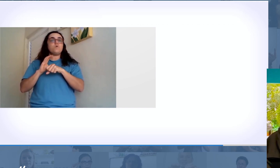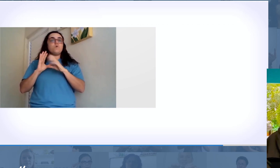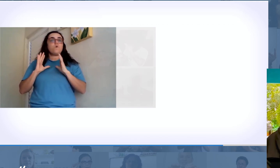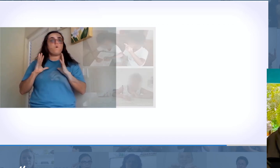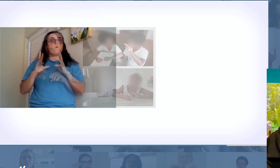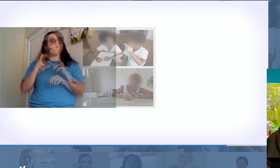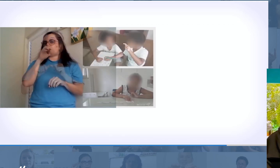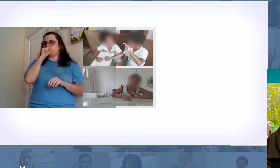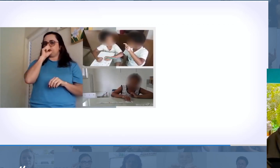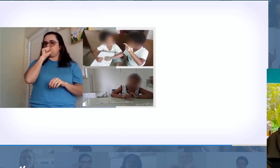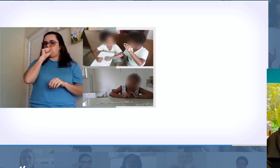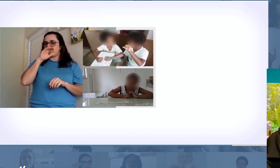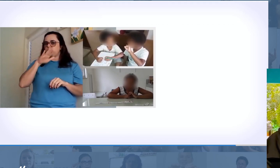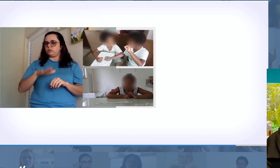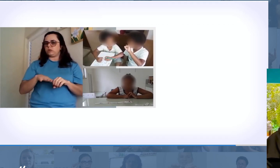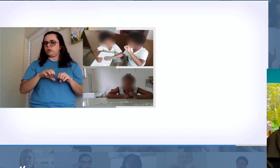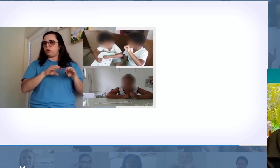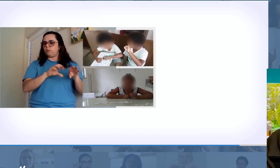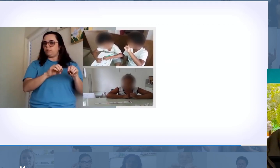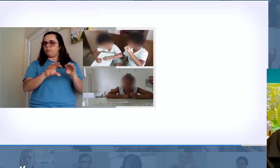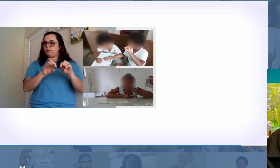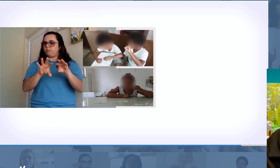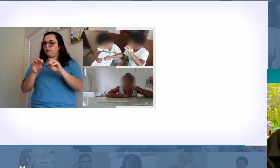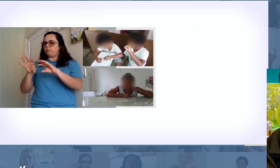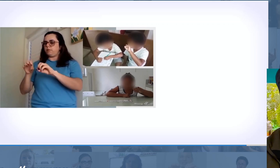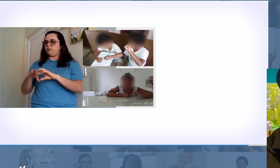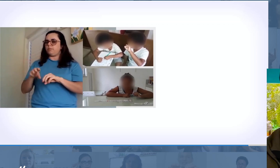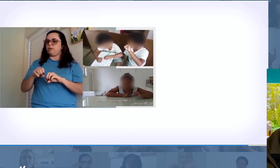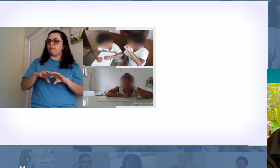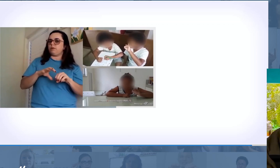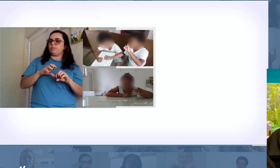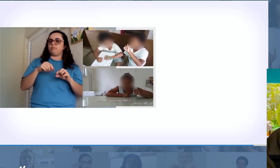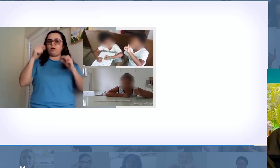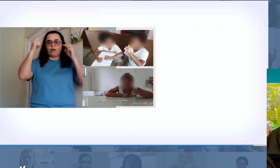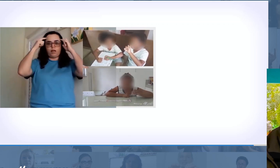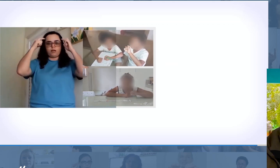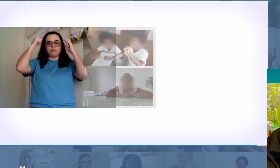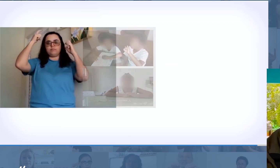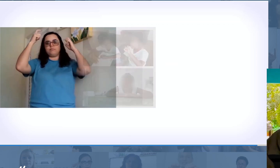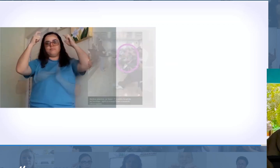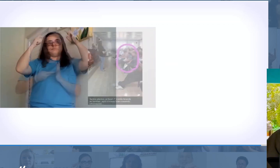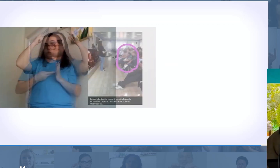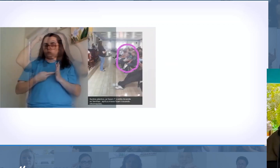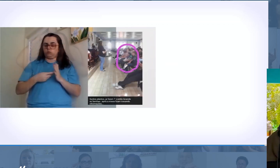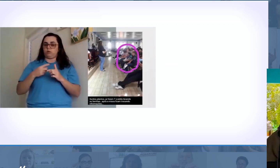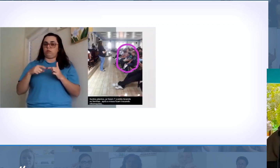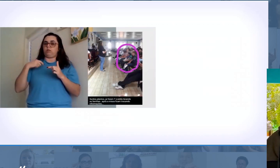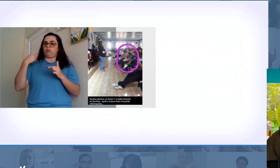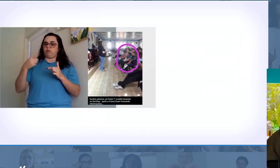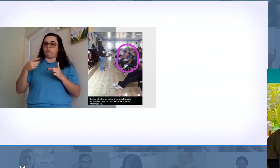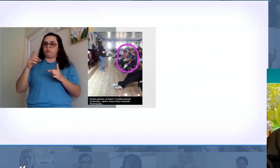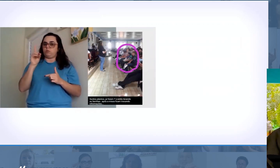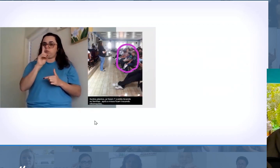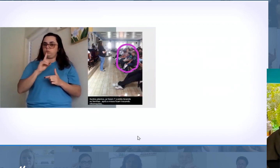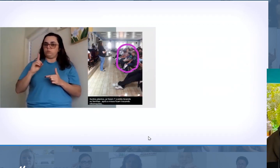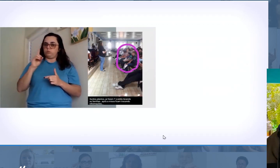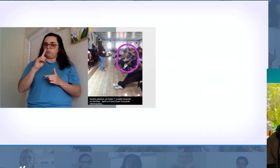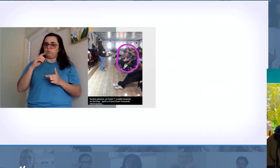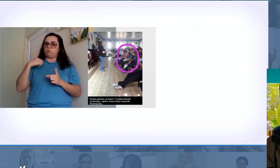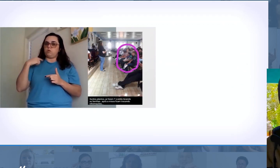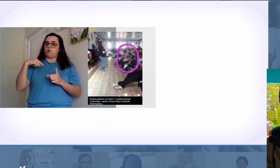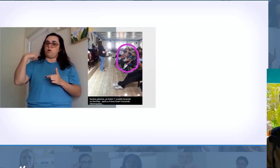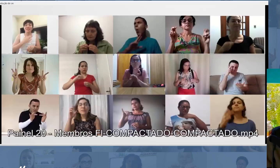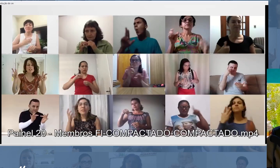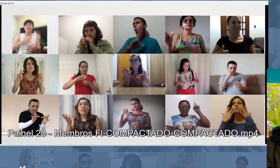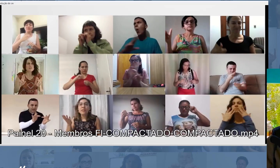surdos? Você tem noção do impacto disso na vida dessas crianças quando elas já estiverem na adolescência, na vida adulta? E ela interpretando aqui